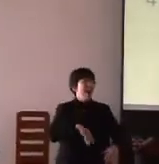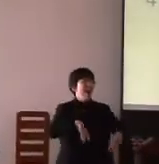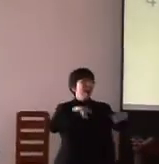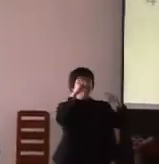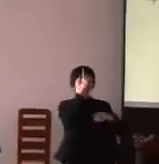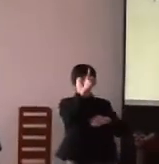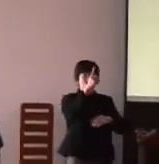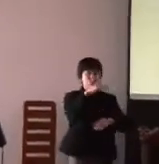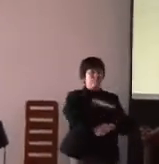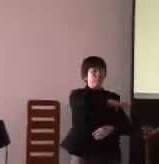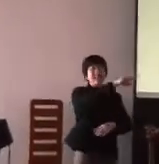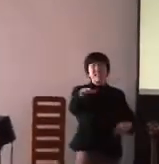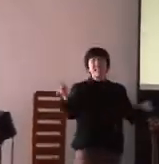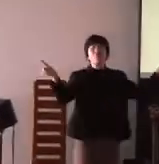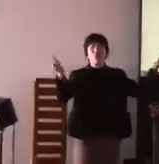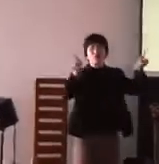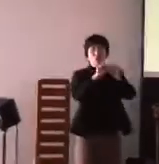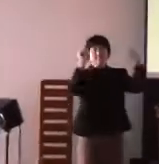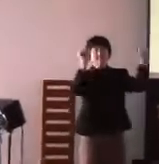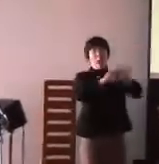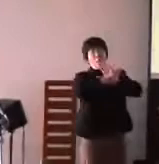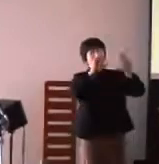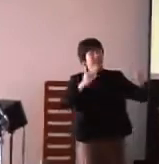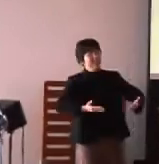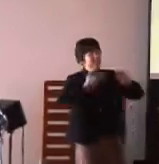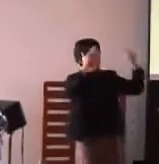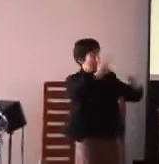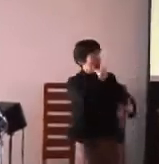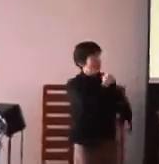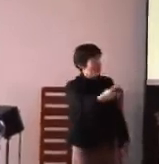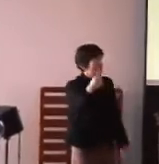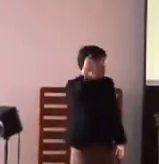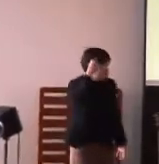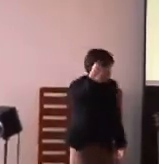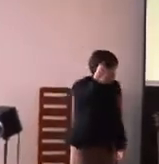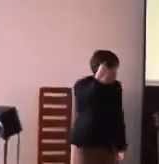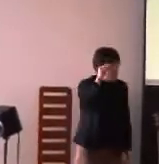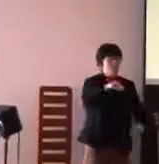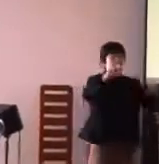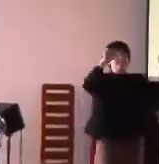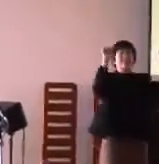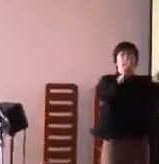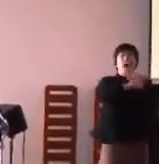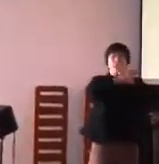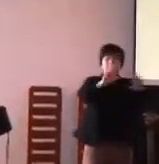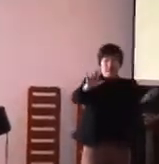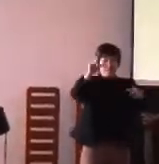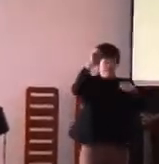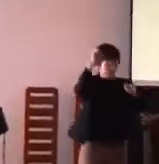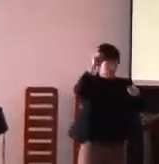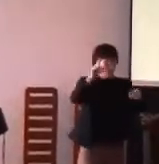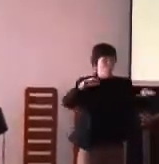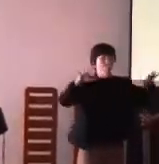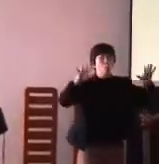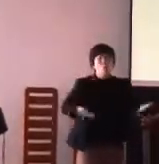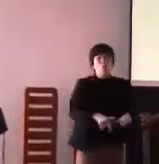今日の朝、一つ皆さんと一緒に賛美をしたいと、捧げたいと思います。賛美のこと